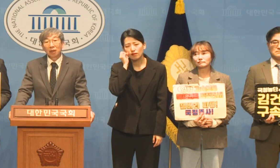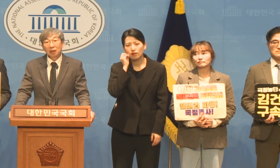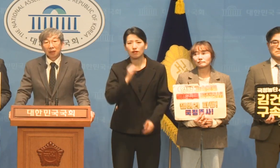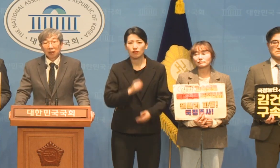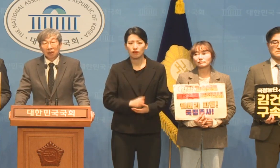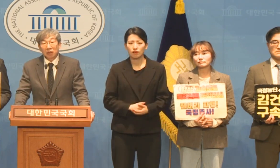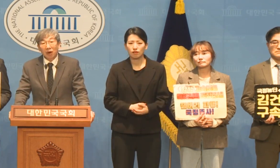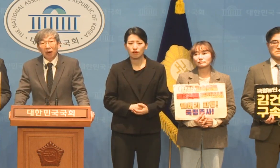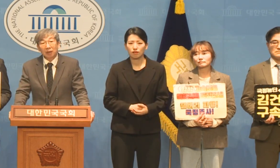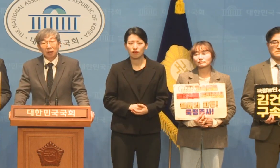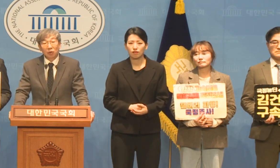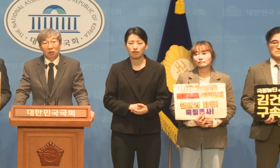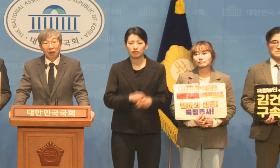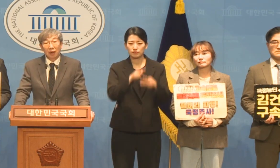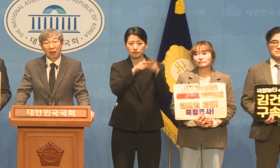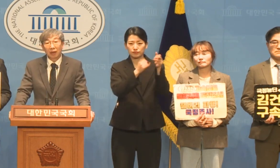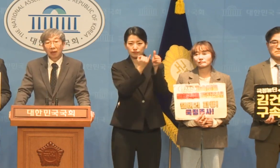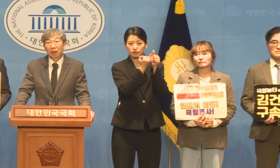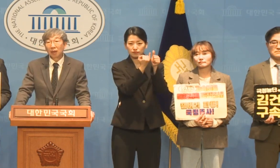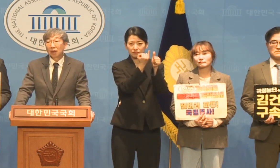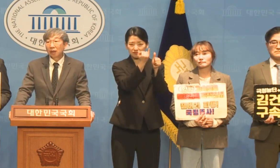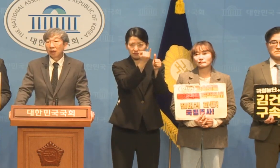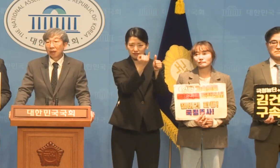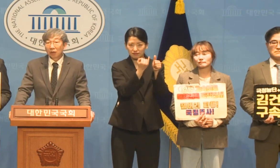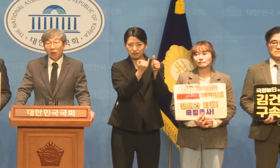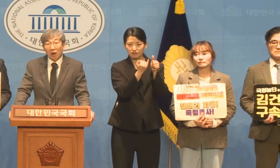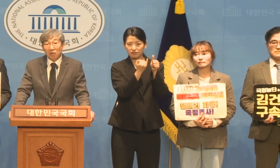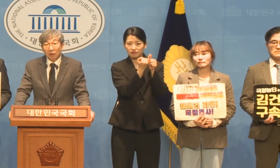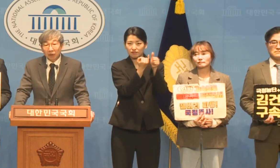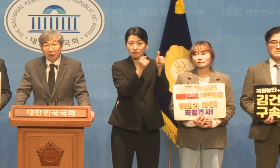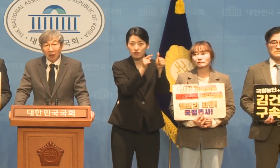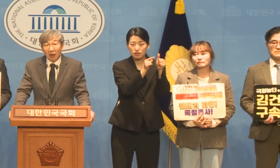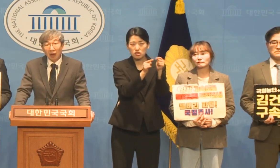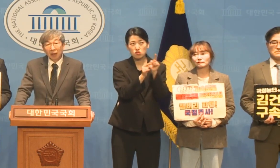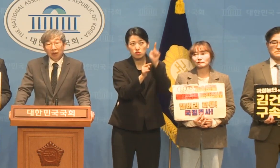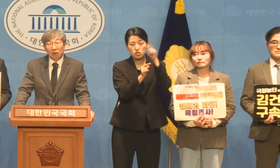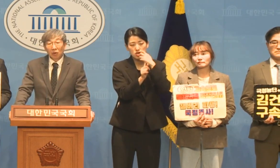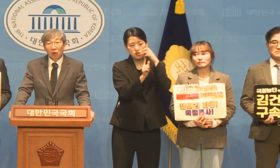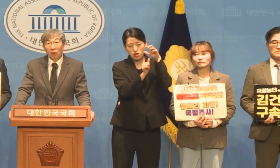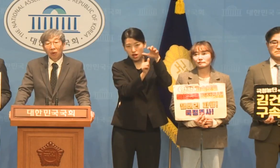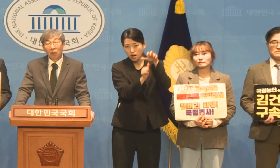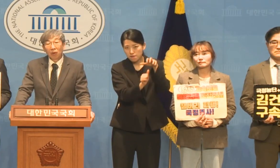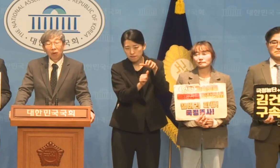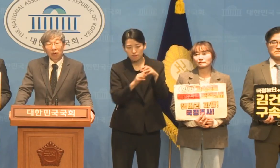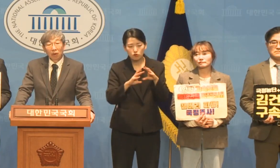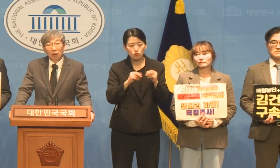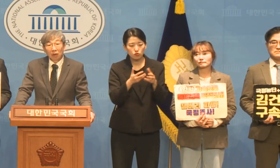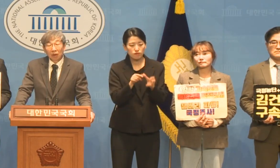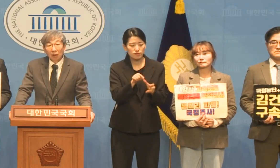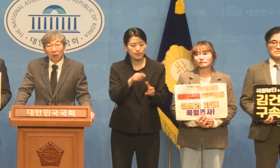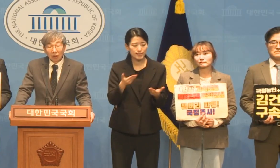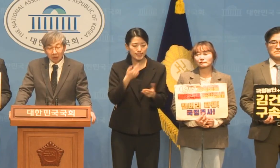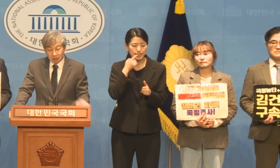속에서 김건희와 대통령의 외압은 없었는가, 그리고